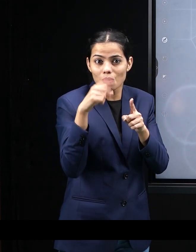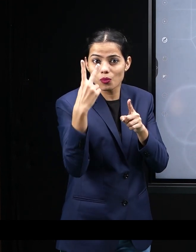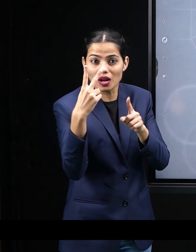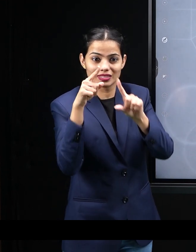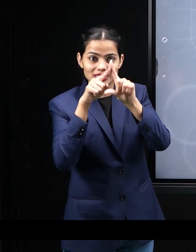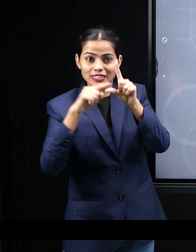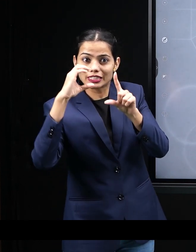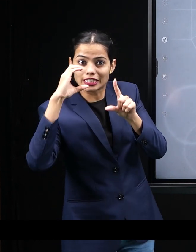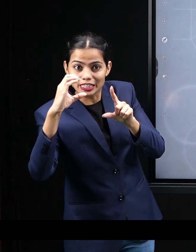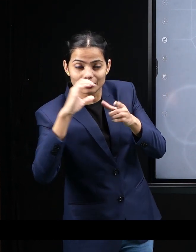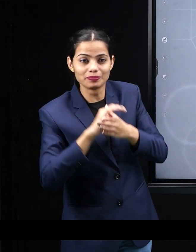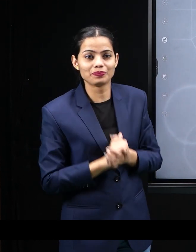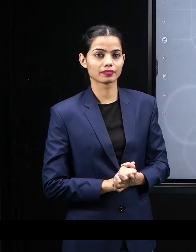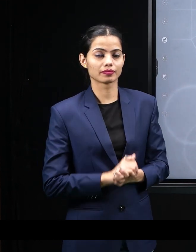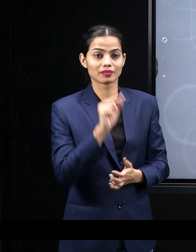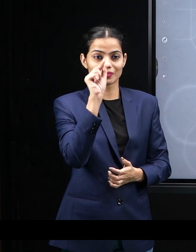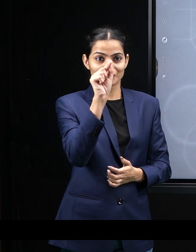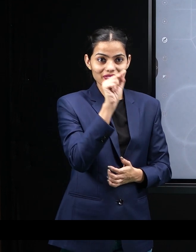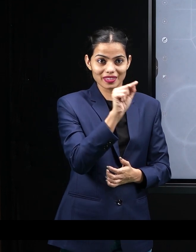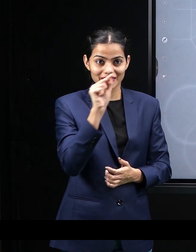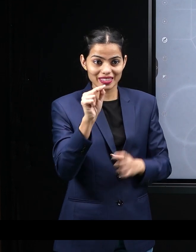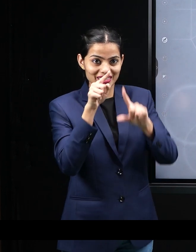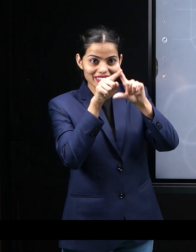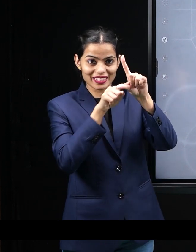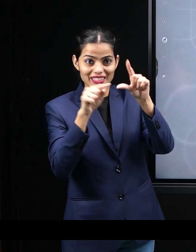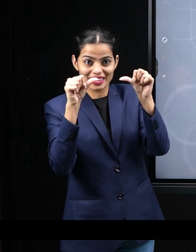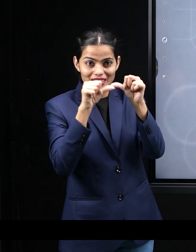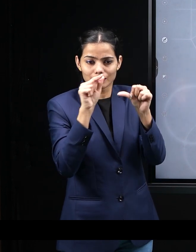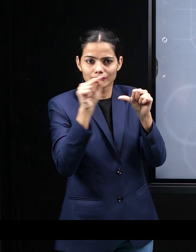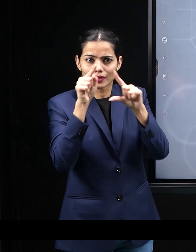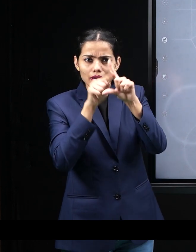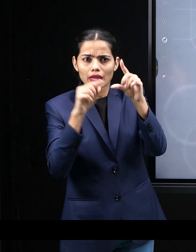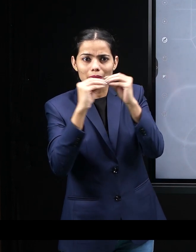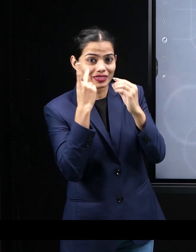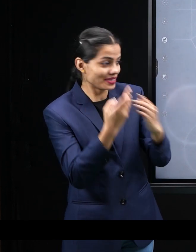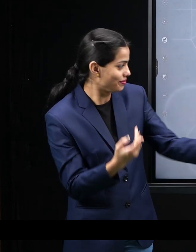ಆಂಗಲ್ ಸಿ. ಆದ್ದರಿಂದ ಆಂಗಲ್ ಎ ಆಂಗಲ್ ಬಿ.